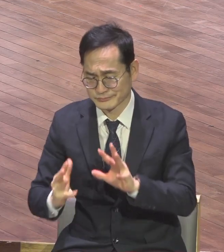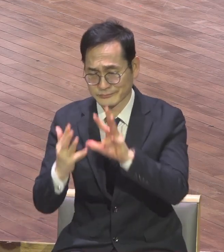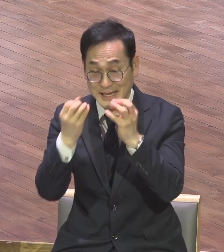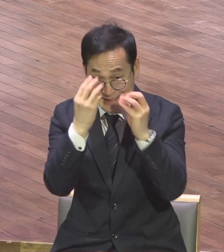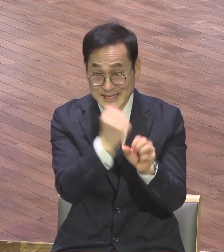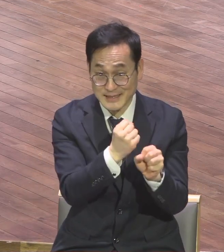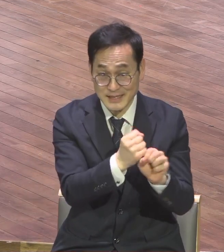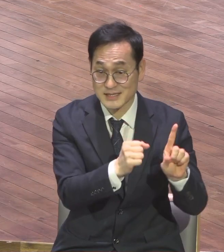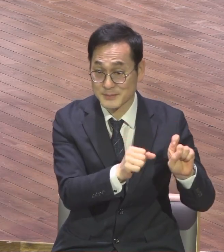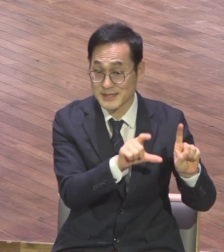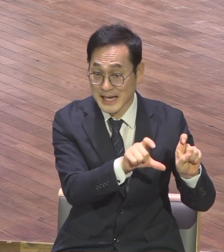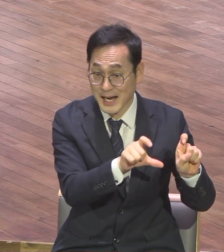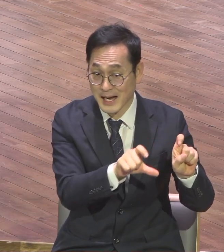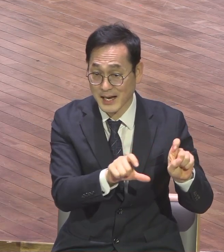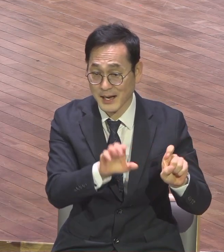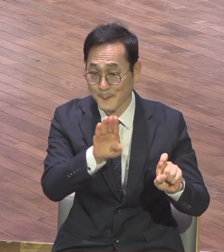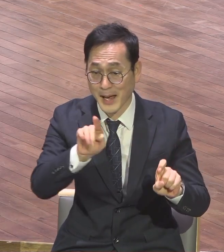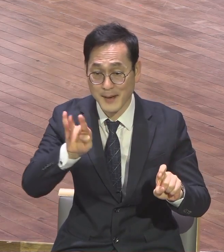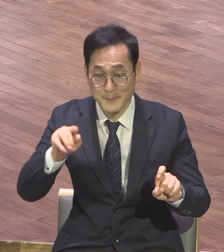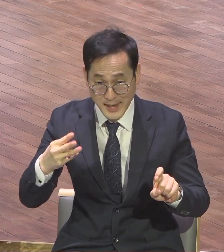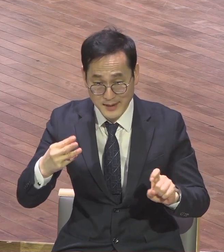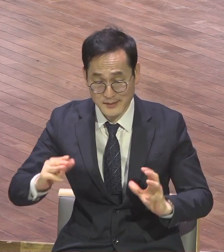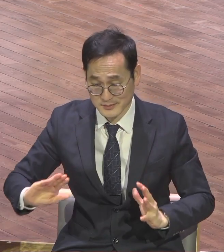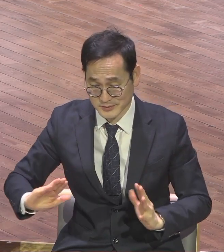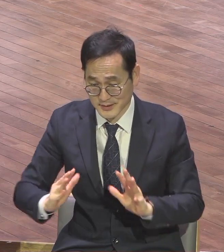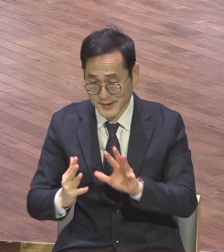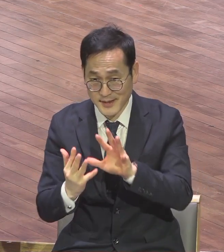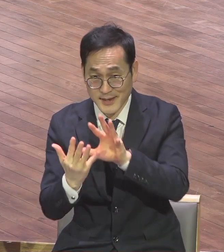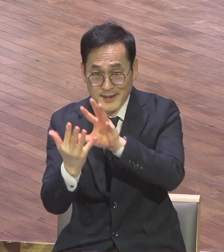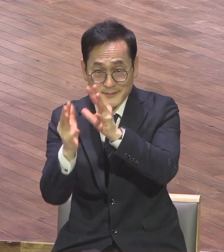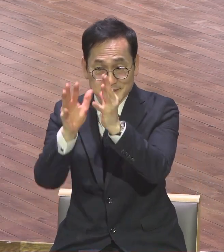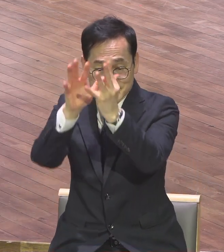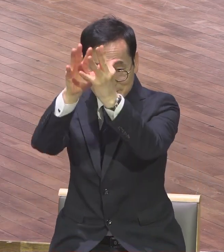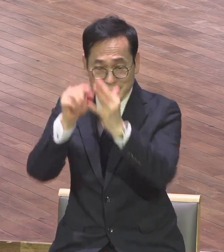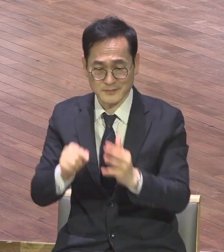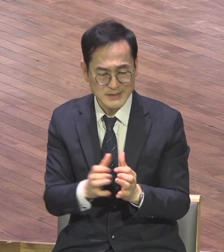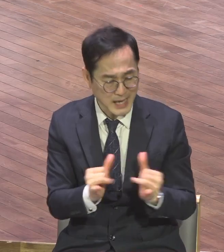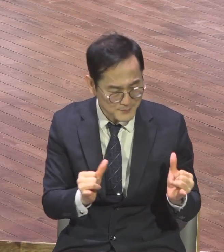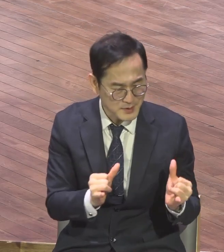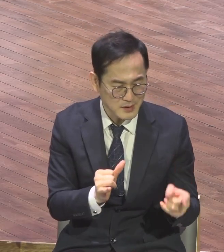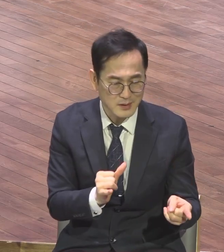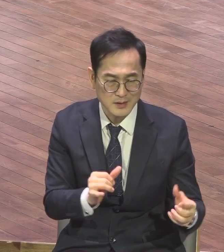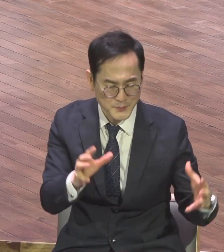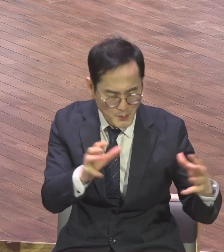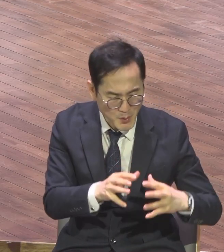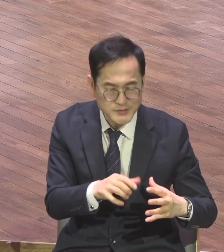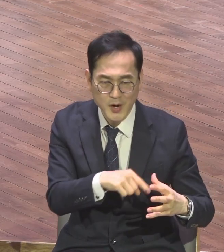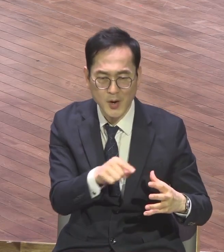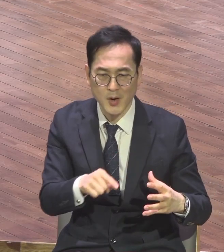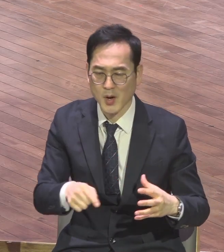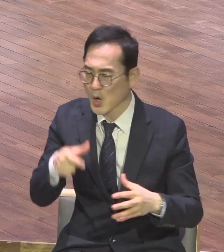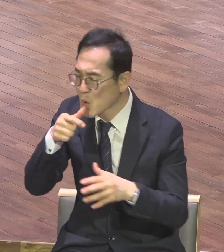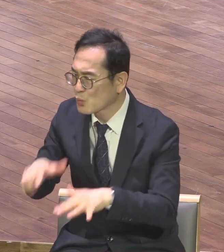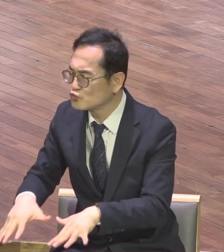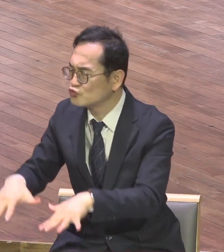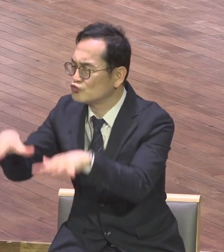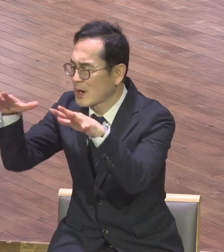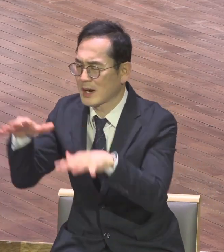보면요 바벨탑 사건이 나옵니다. 사람들이 모여가지고 이제는 홍수로 우리가 망할 수